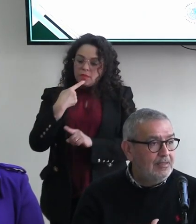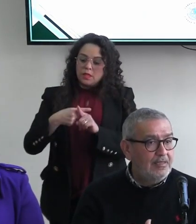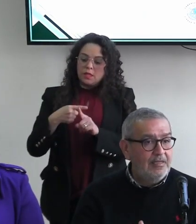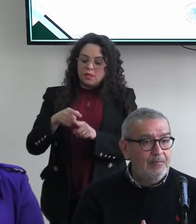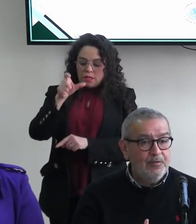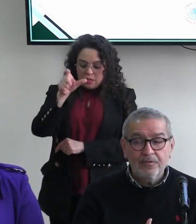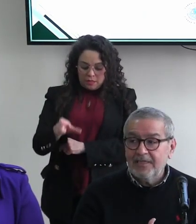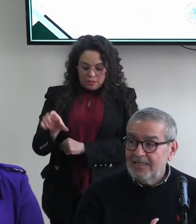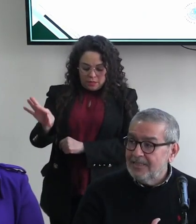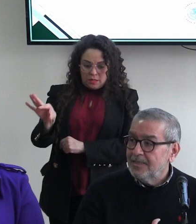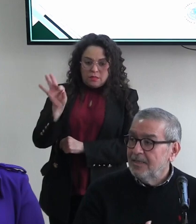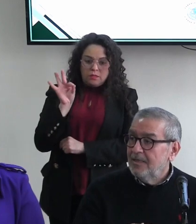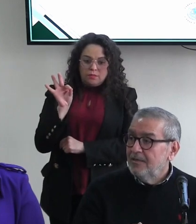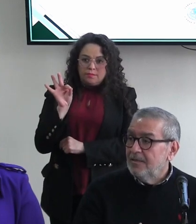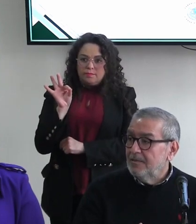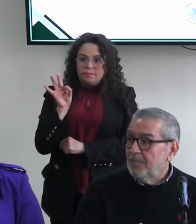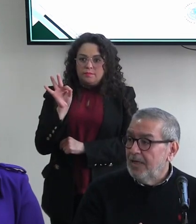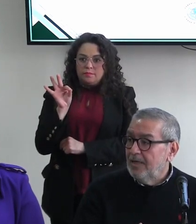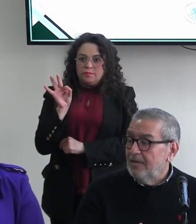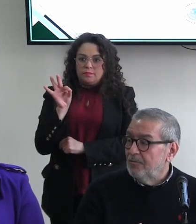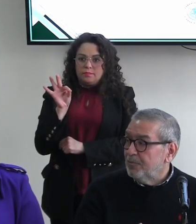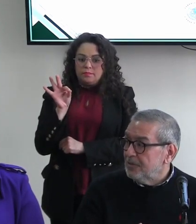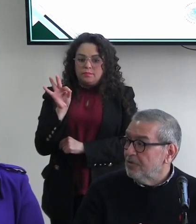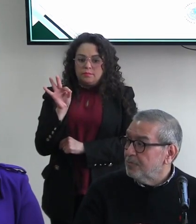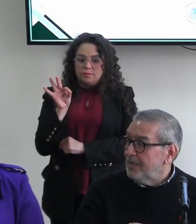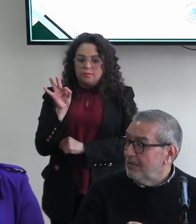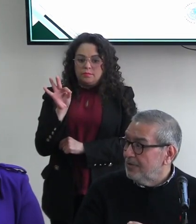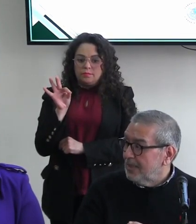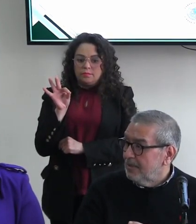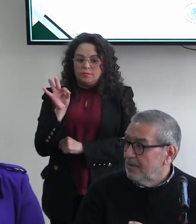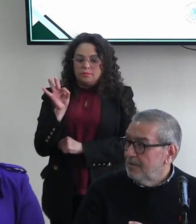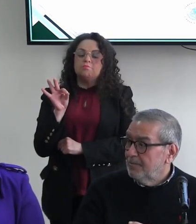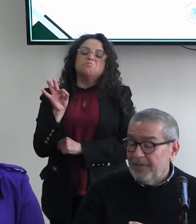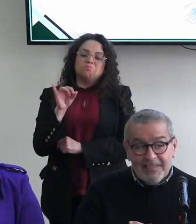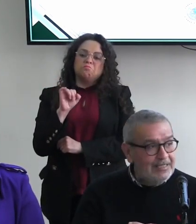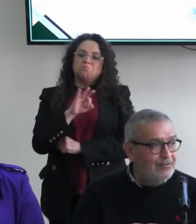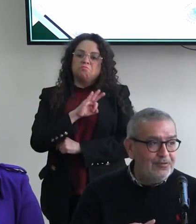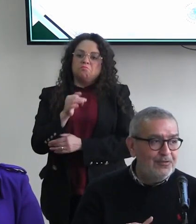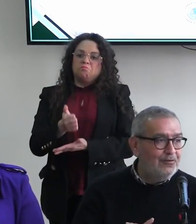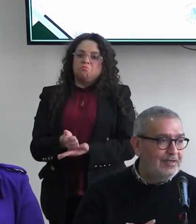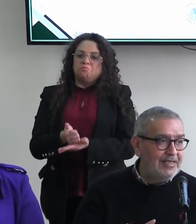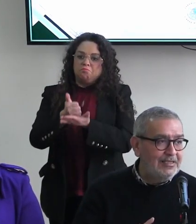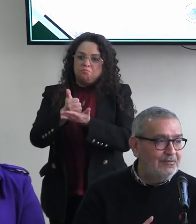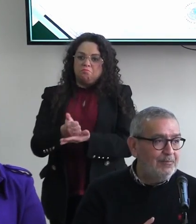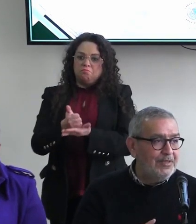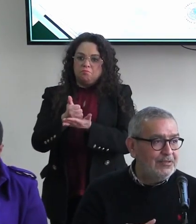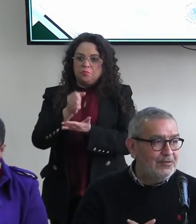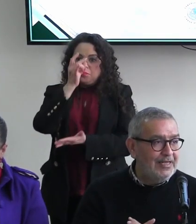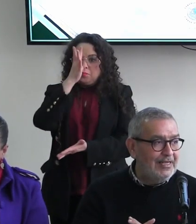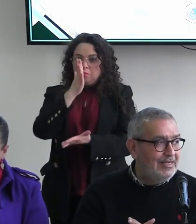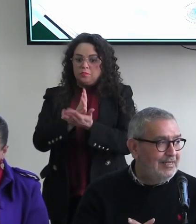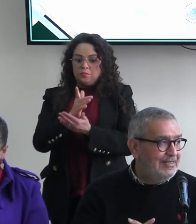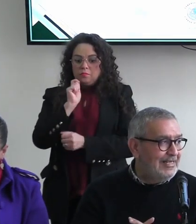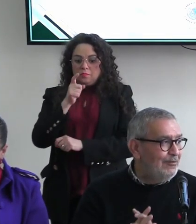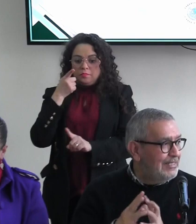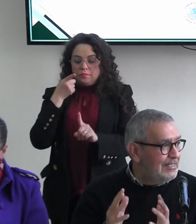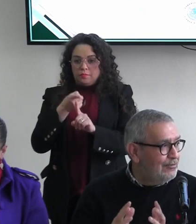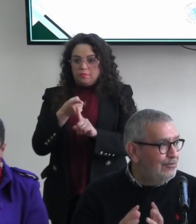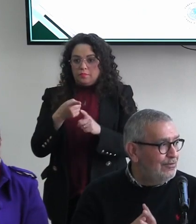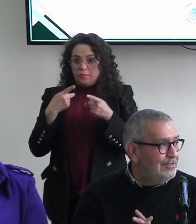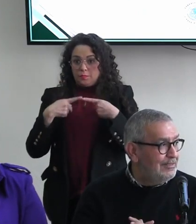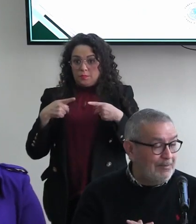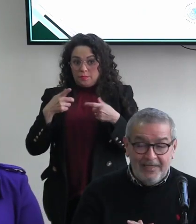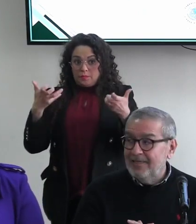electa por ustedes pues nos puede ayudar, pensando no solo en que es una persona quien lo va a